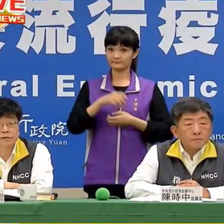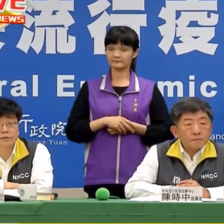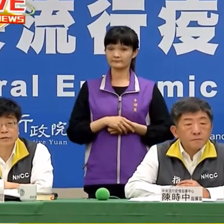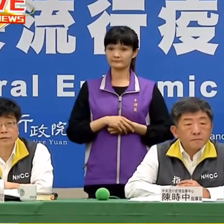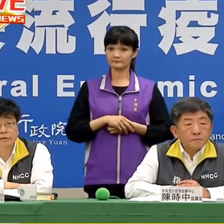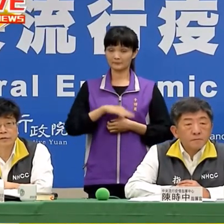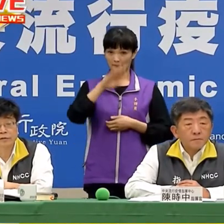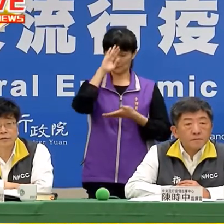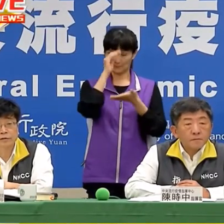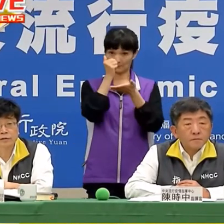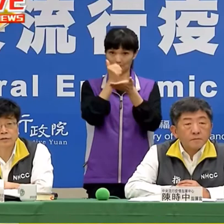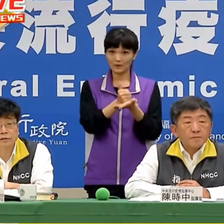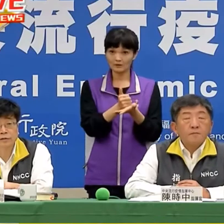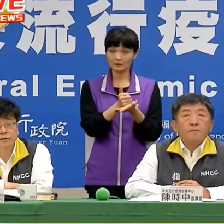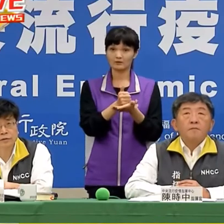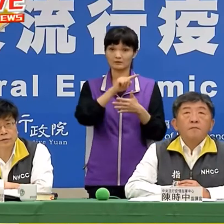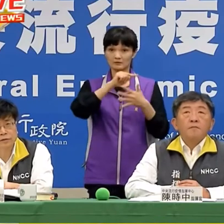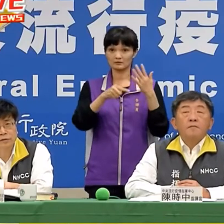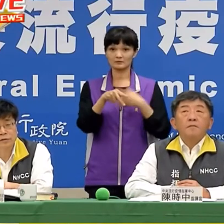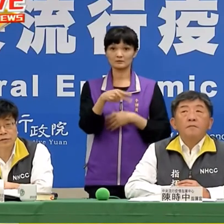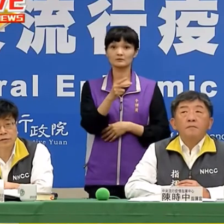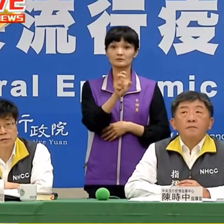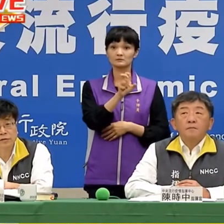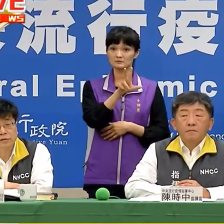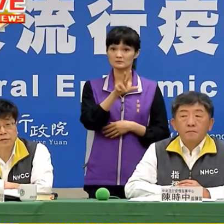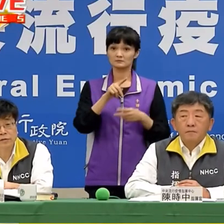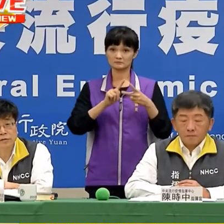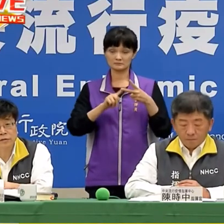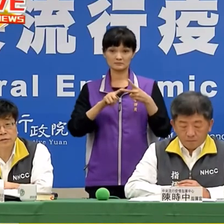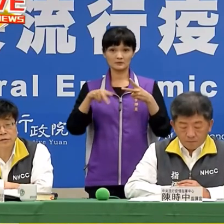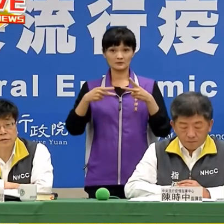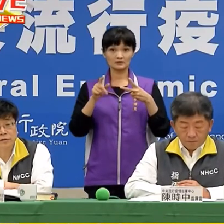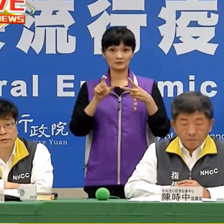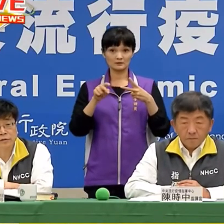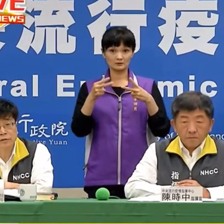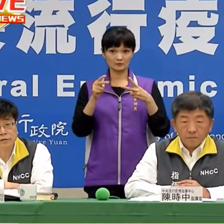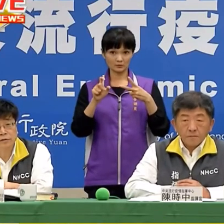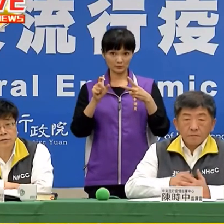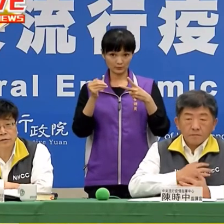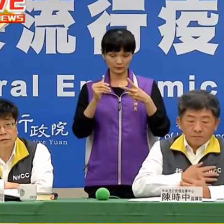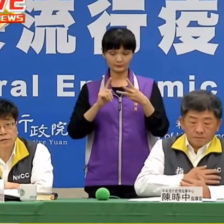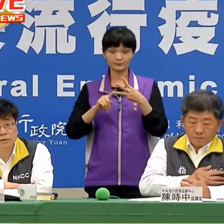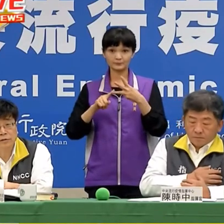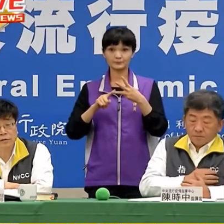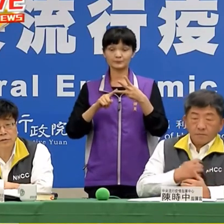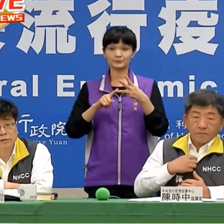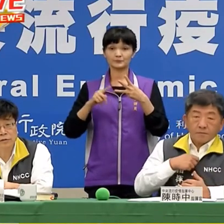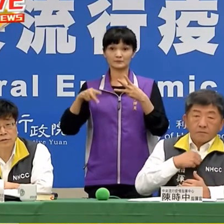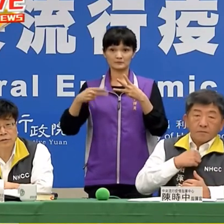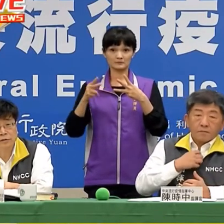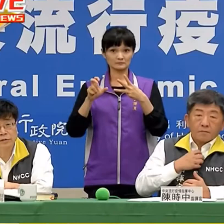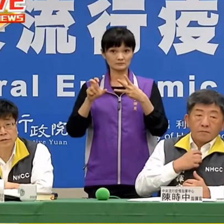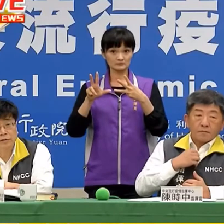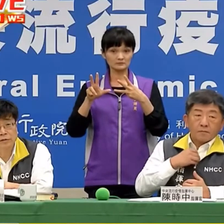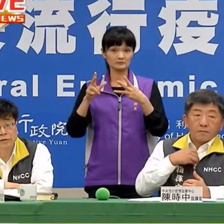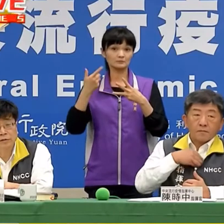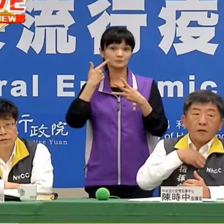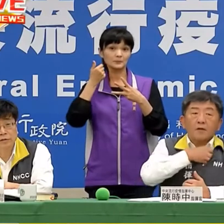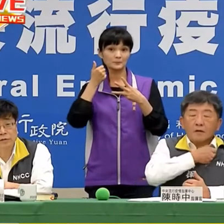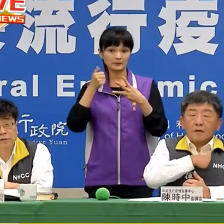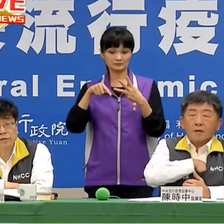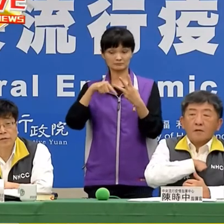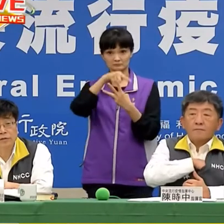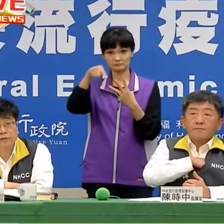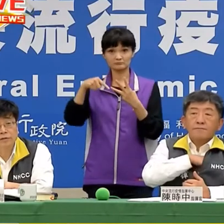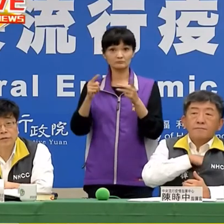确诊的案277、案269，还有案277的父亲，他们有一起喝咖啡